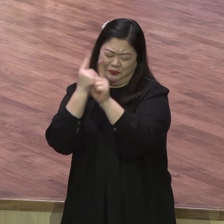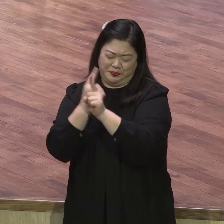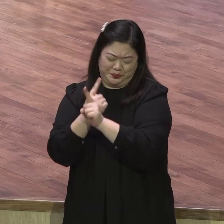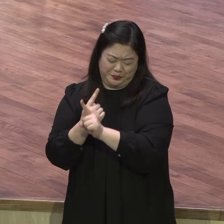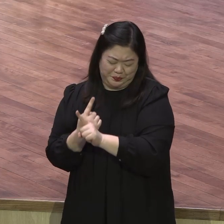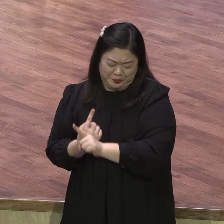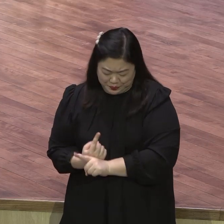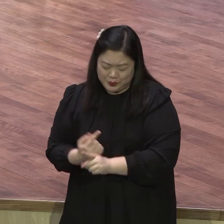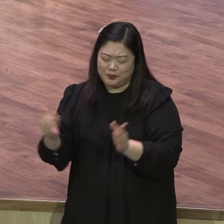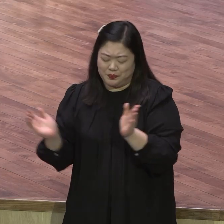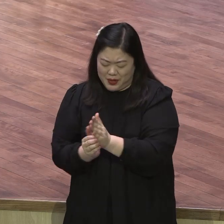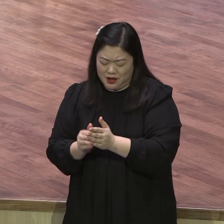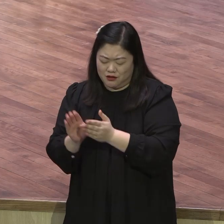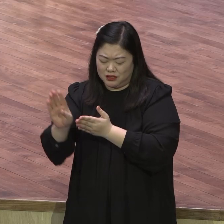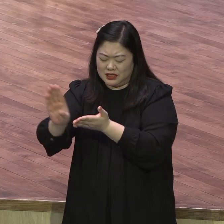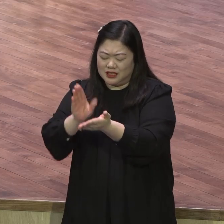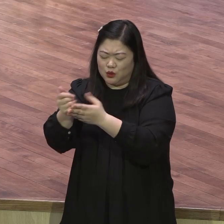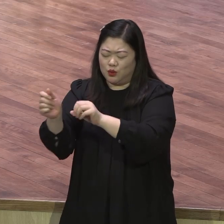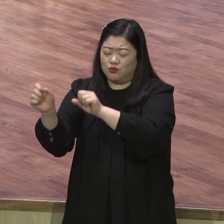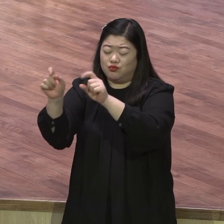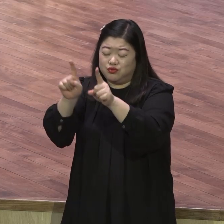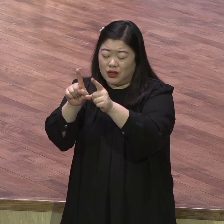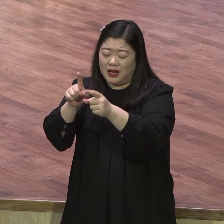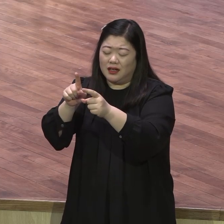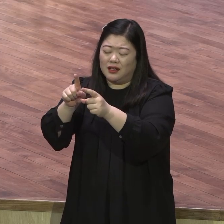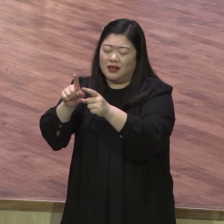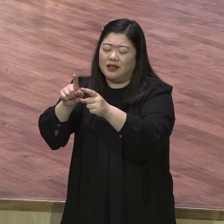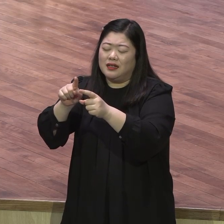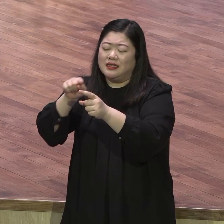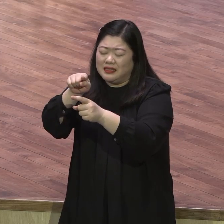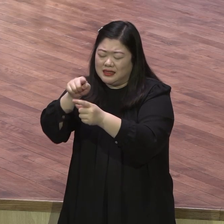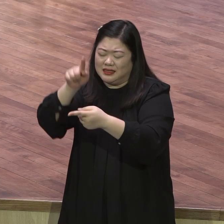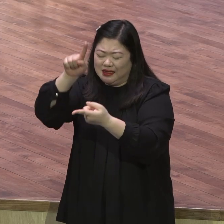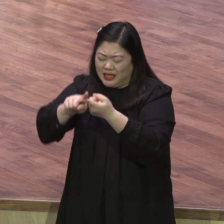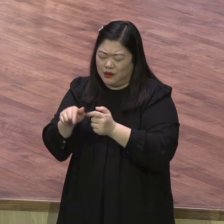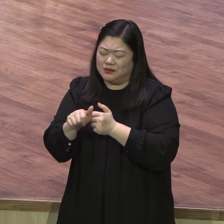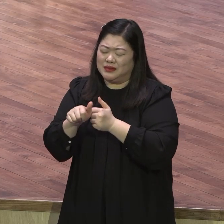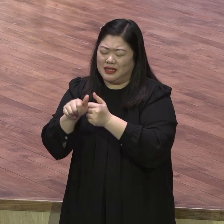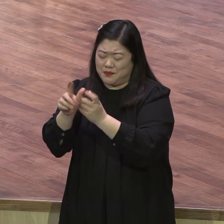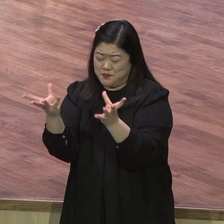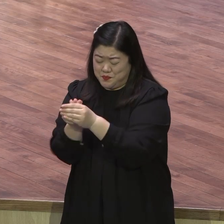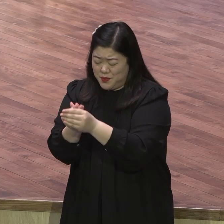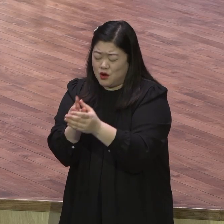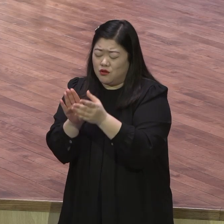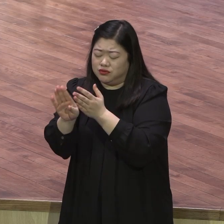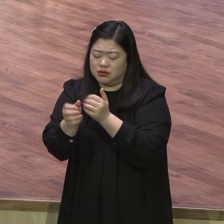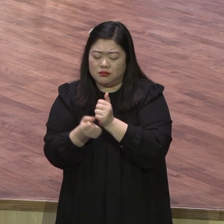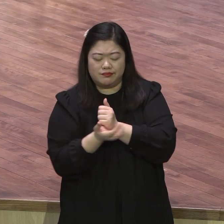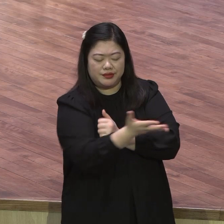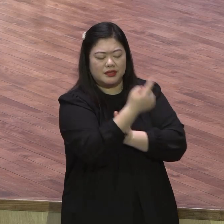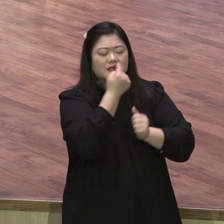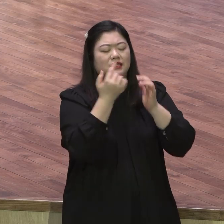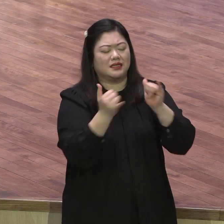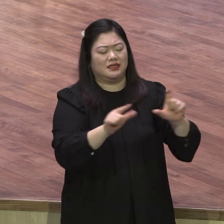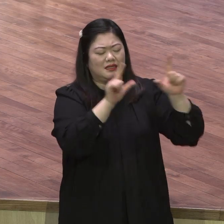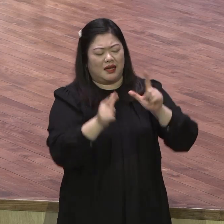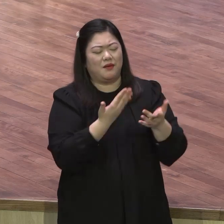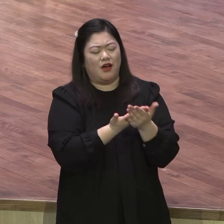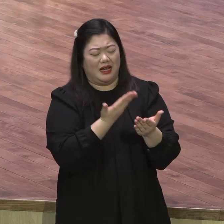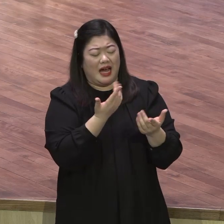권리시도의 부활을 부활하신 주일을 만난 이후에 생을 걸고 이 부활에 정인된 제자들처럼 새로운 삶이